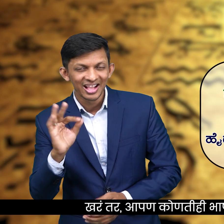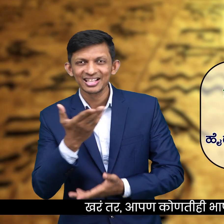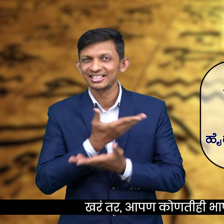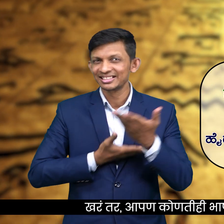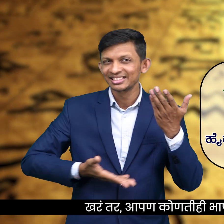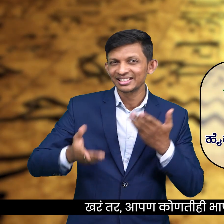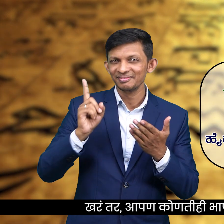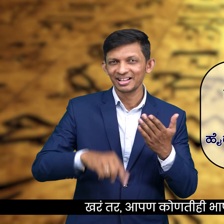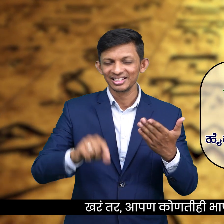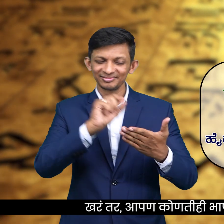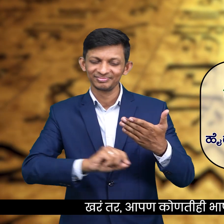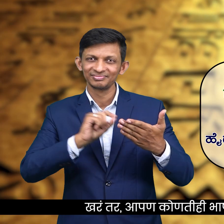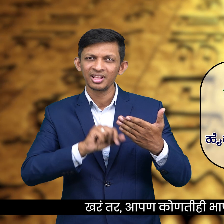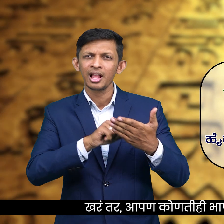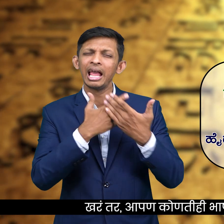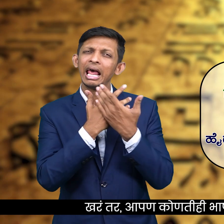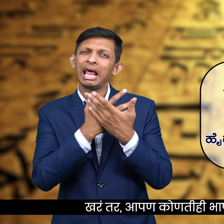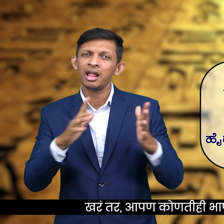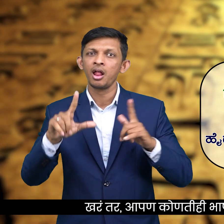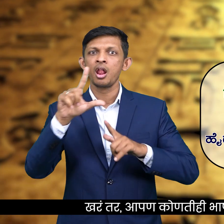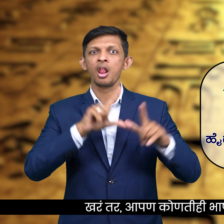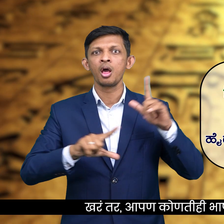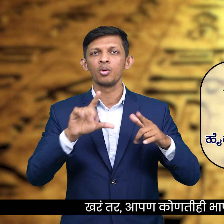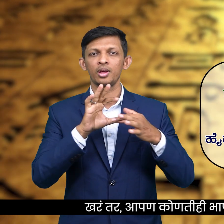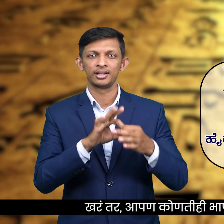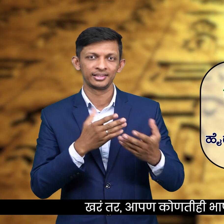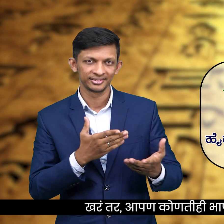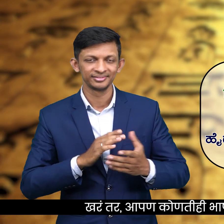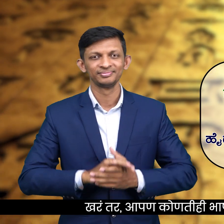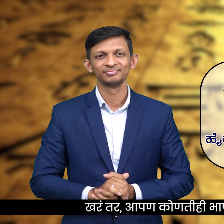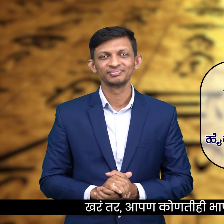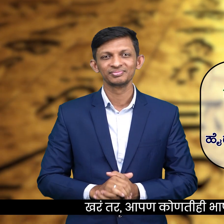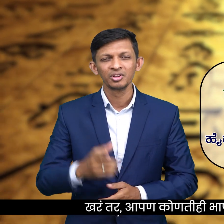खरं तर आपण कोणतीही भाषा कोणत्याही लिपीत लिहू शकतो.